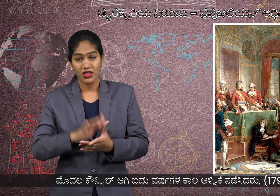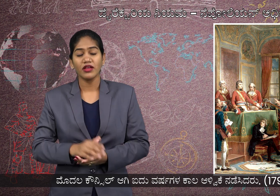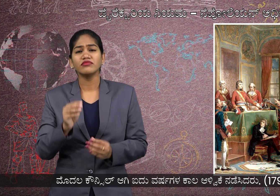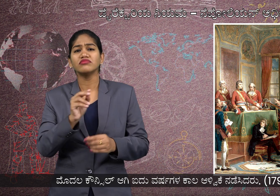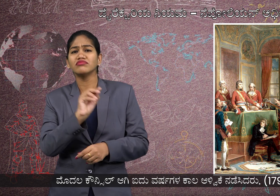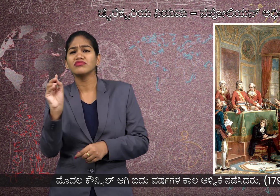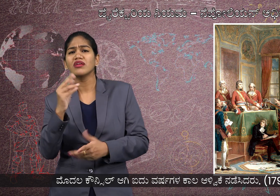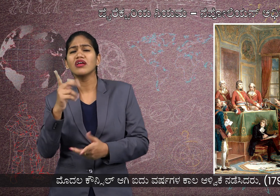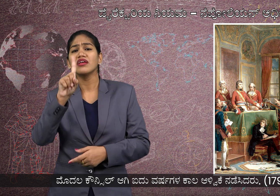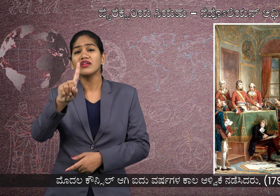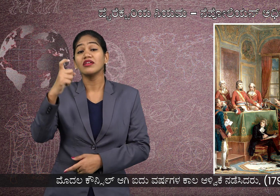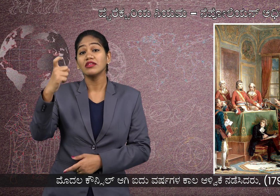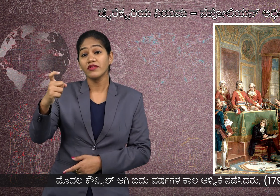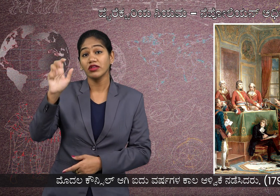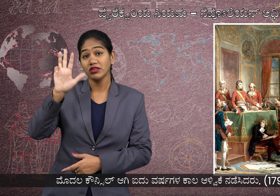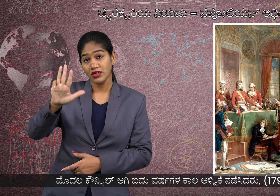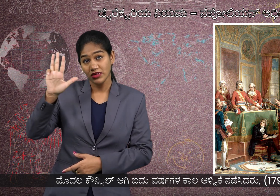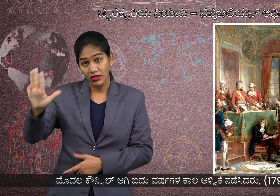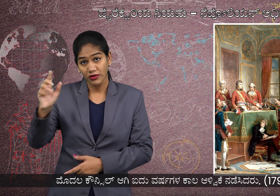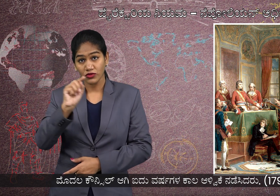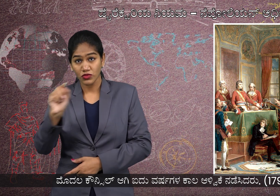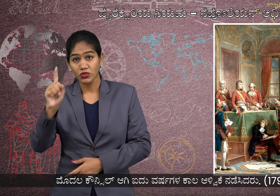1804 ಸಿಇ.